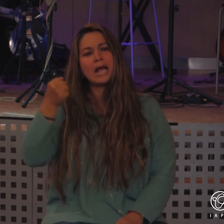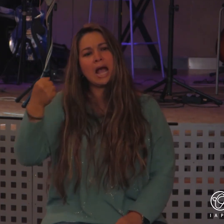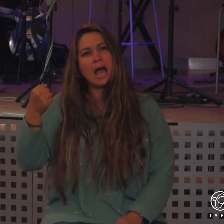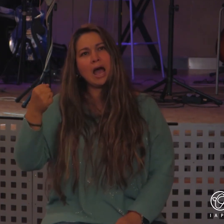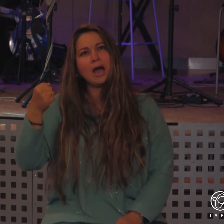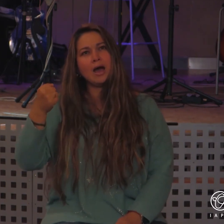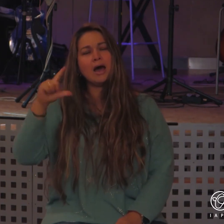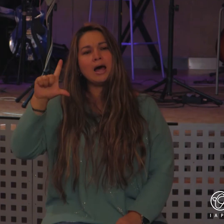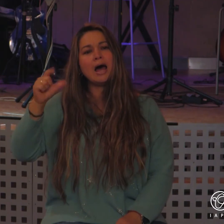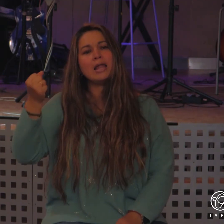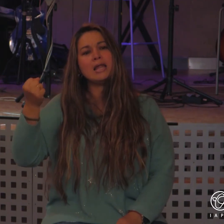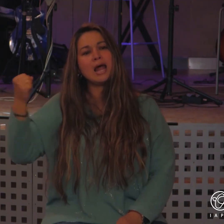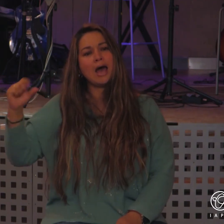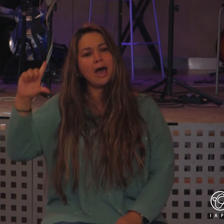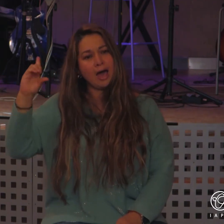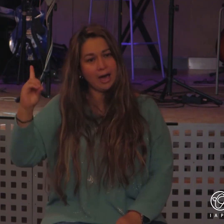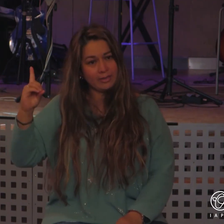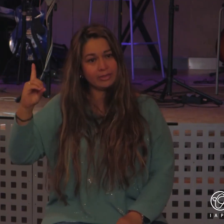vigila.